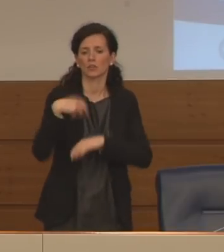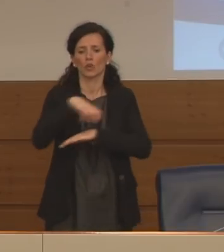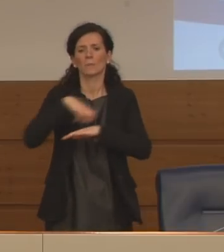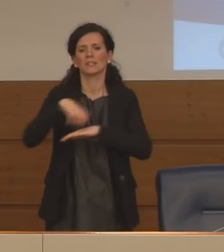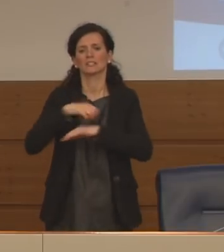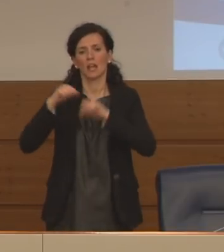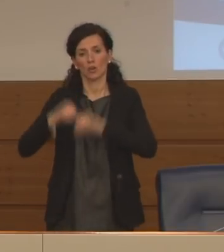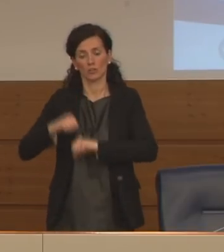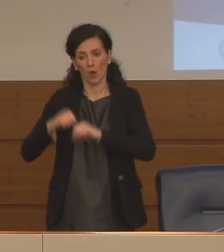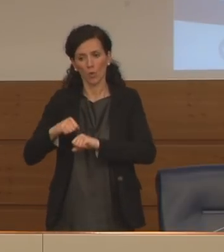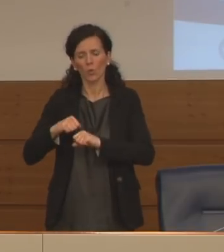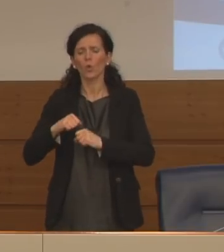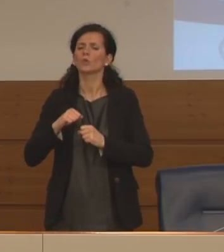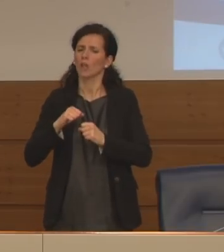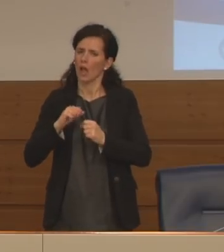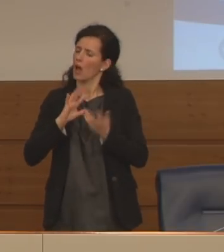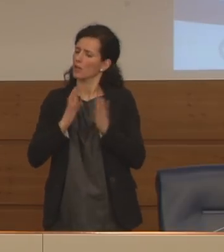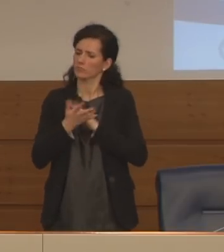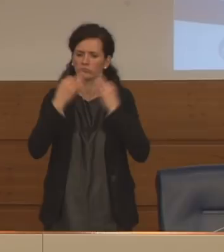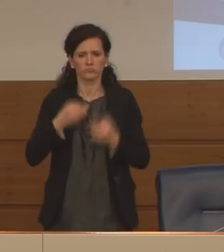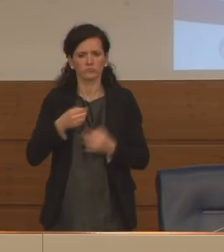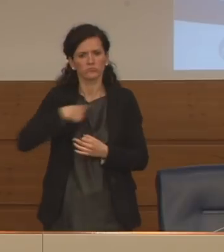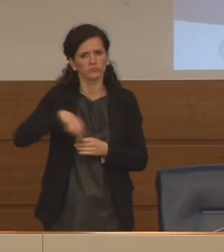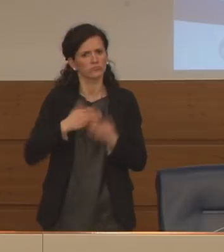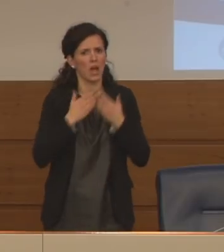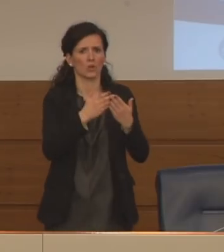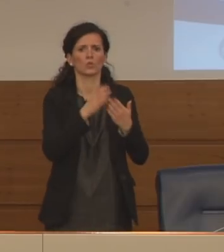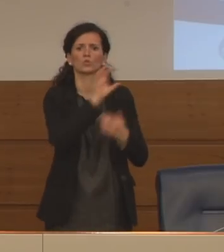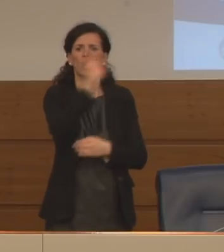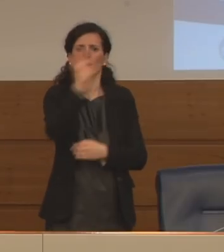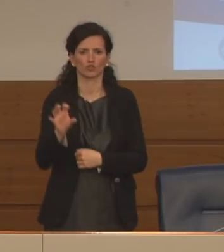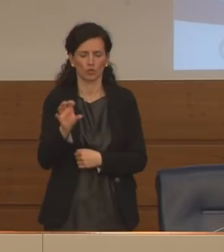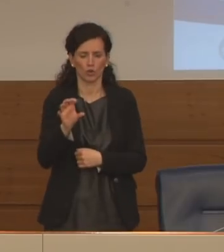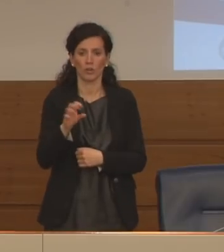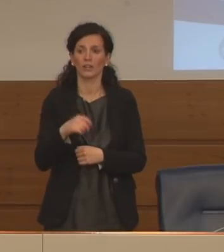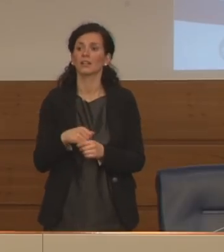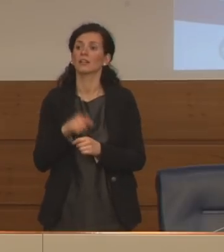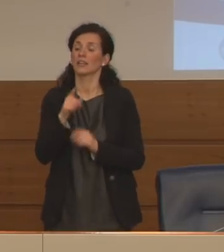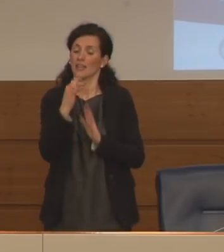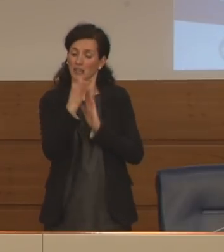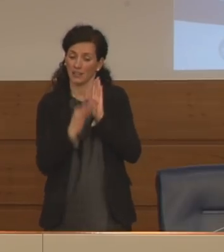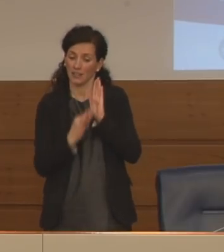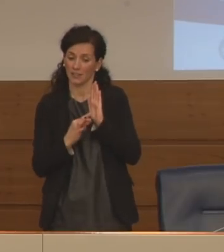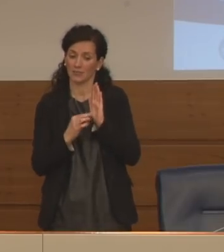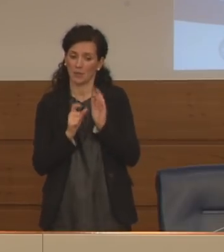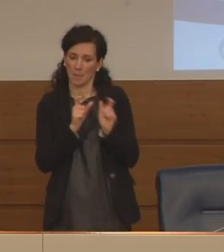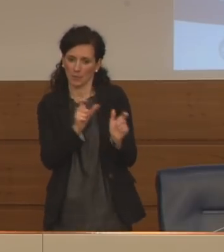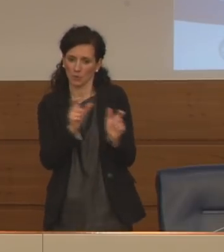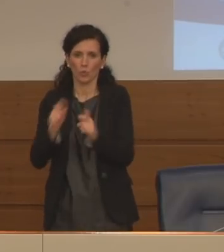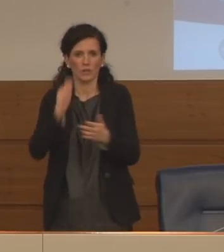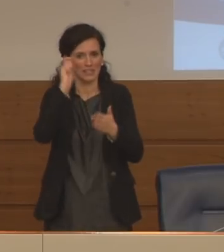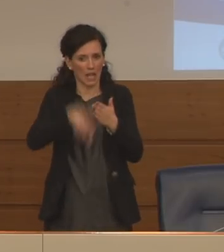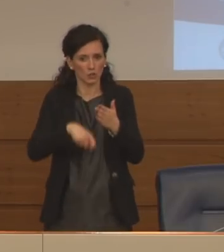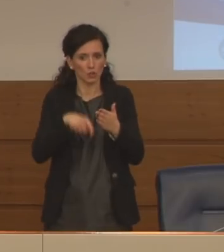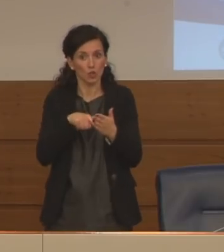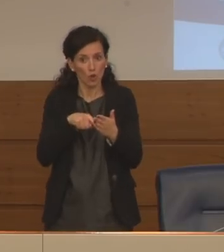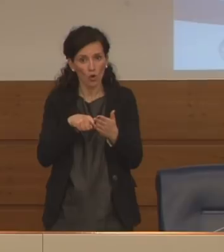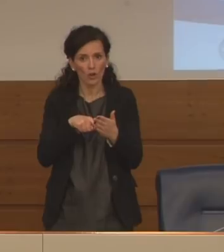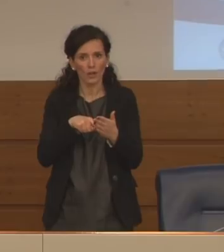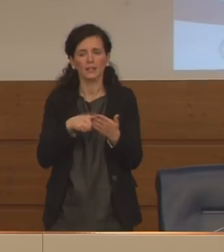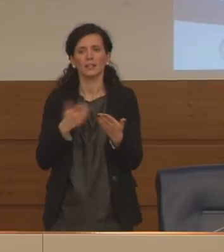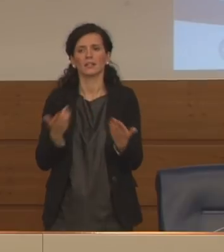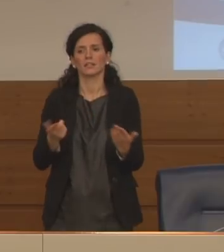della salute messa in atto da parte delle regioni per quanto riguarda le misure e le sanzioni noi